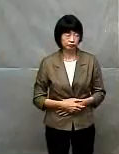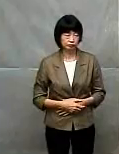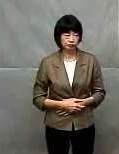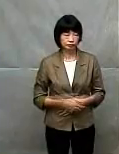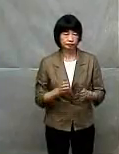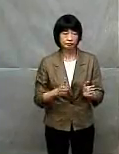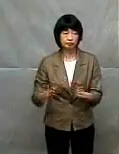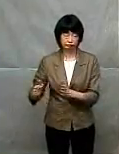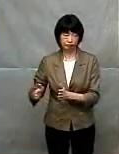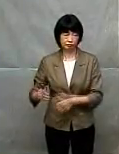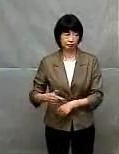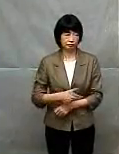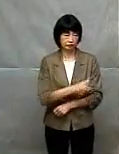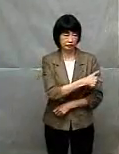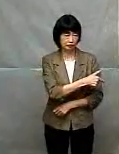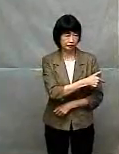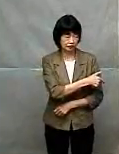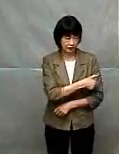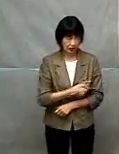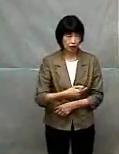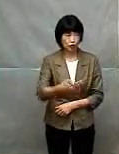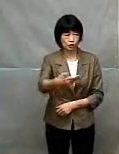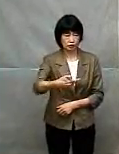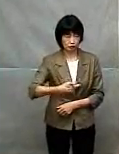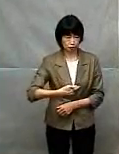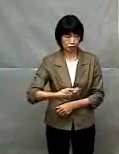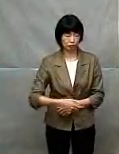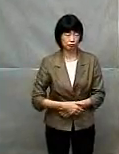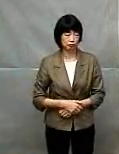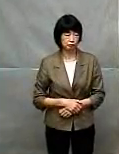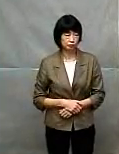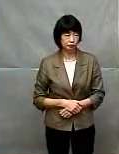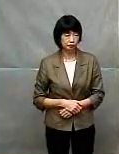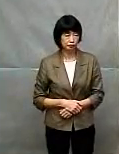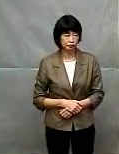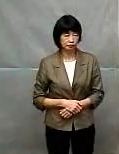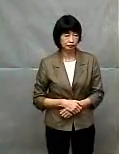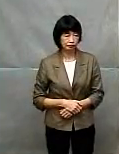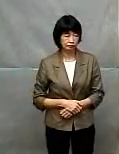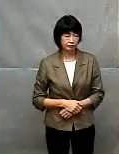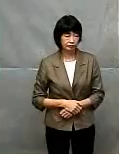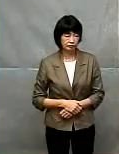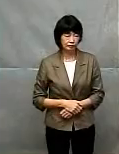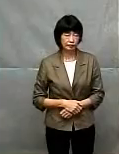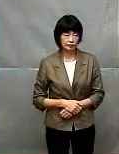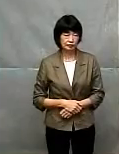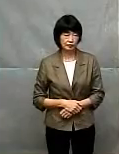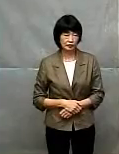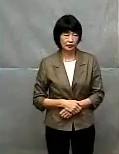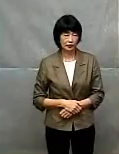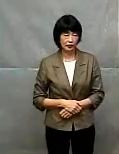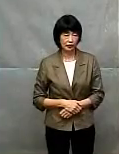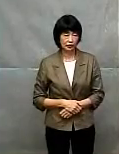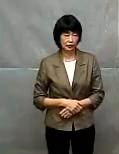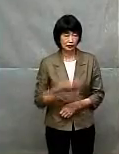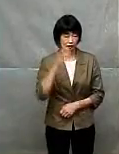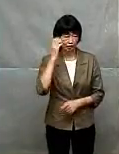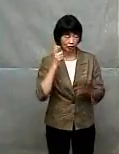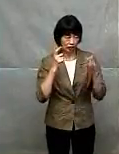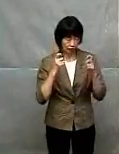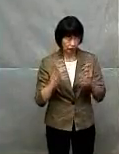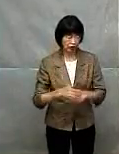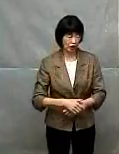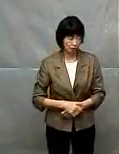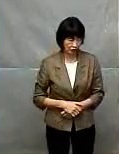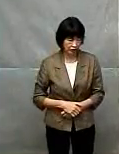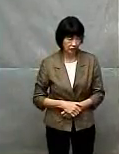それでは代表者さんからご質問をお受けいたします。朝日新聞さん、どうぞ。 知事、おはようございます。 朝 日新聞の